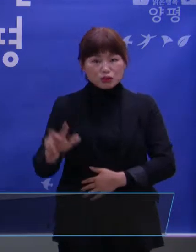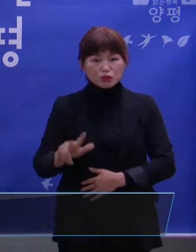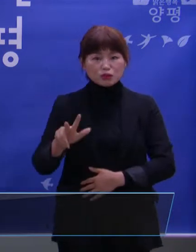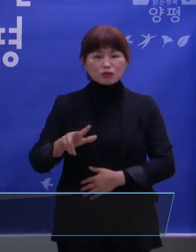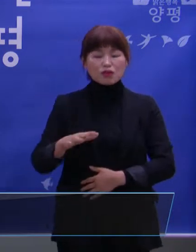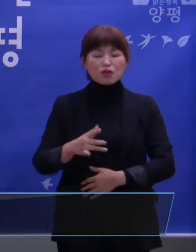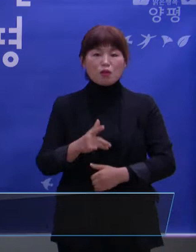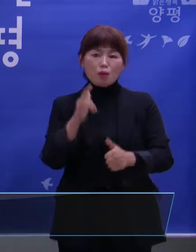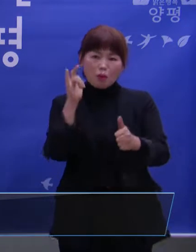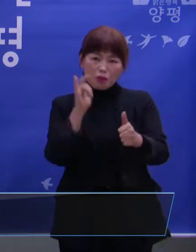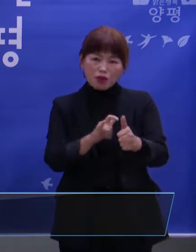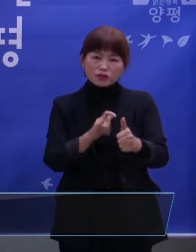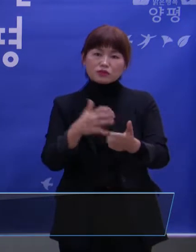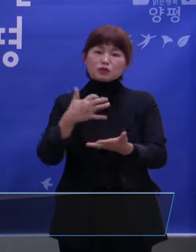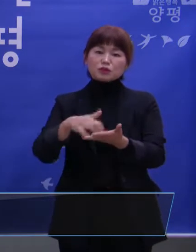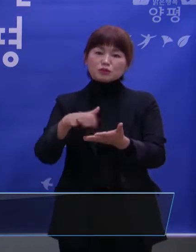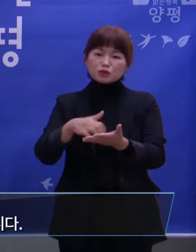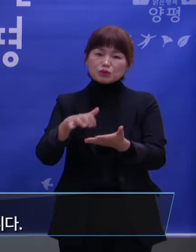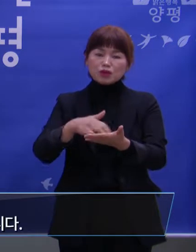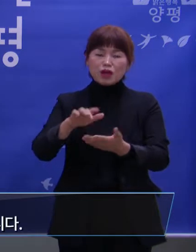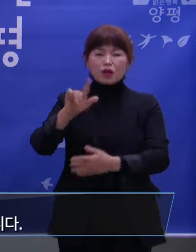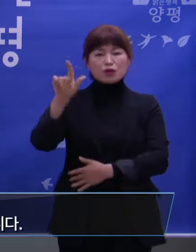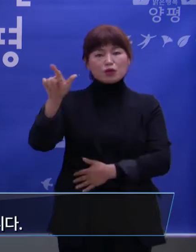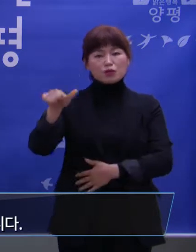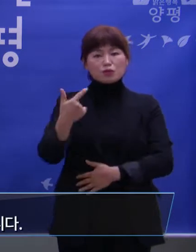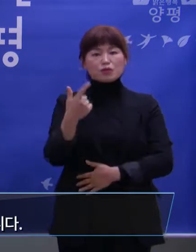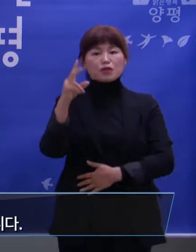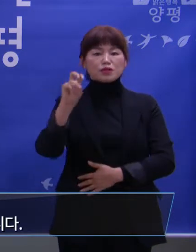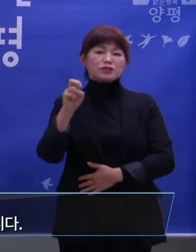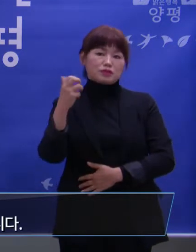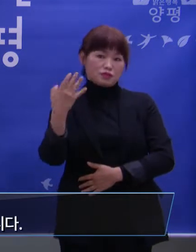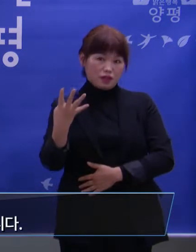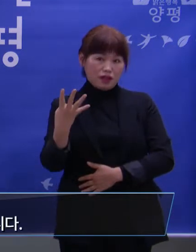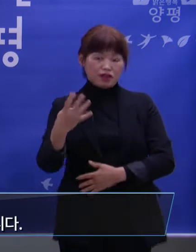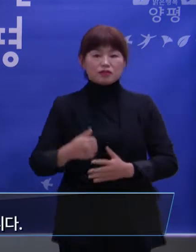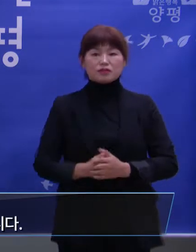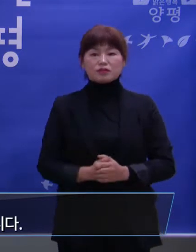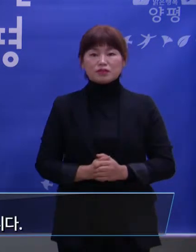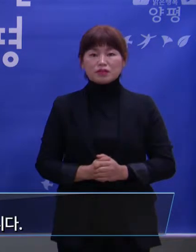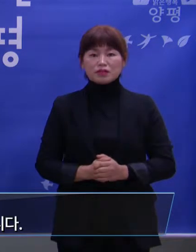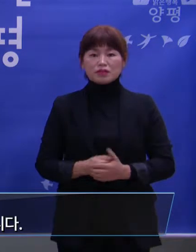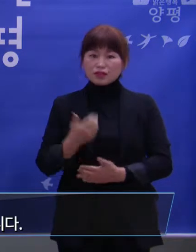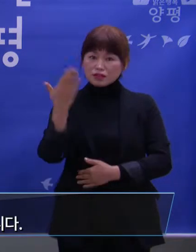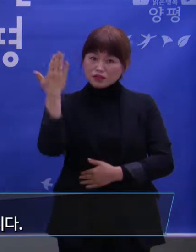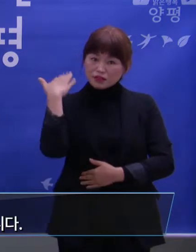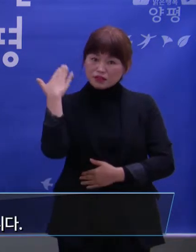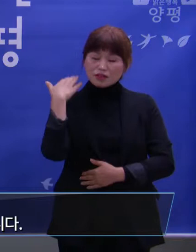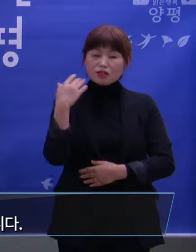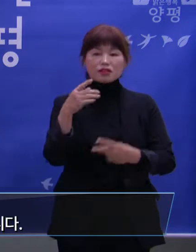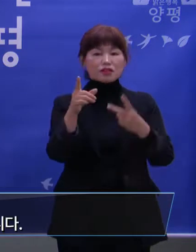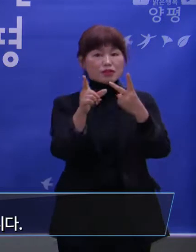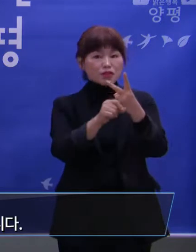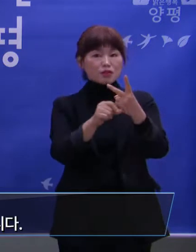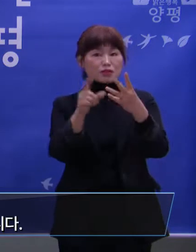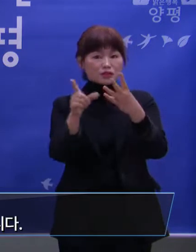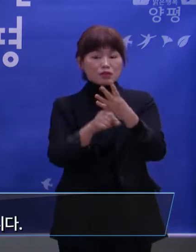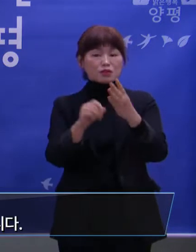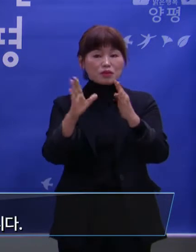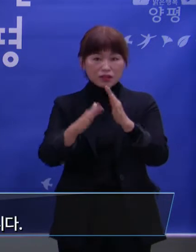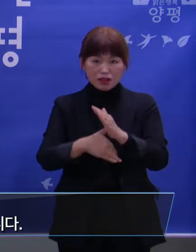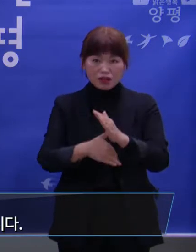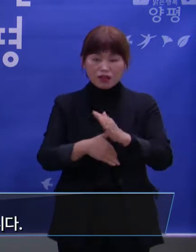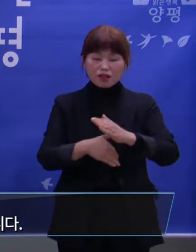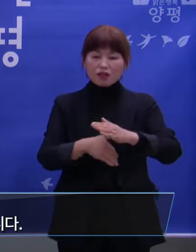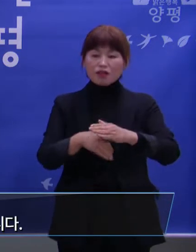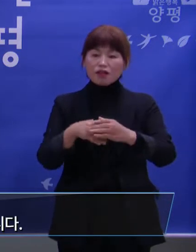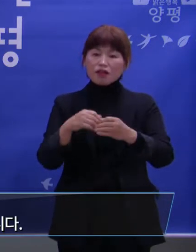629명이 확진되었으며, 지난 2월, 3월 대구 경북 중심의 1차